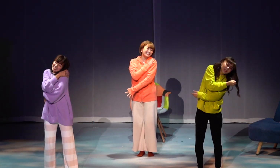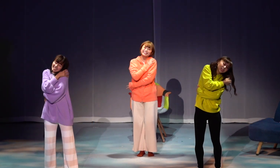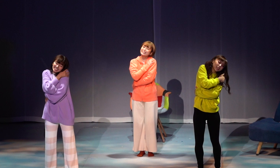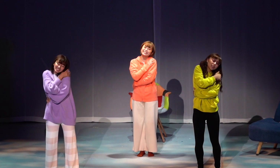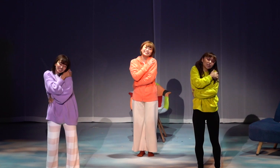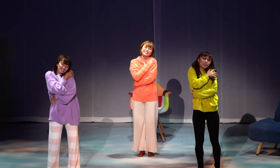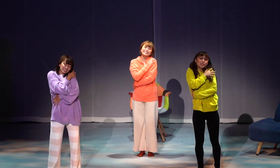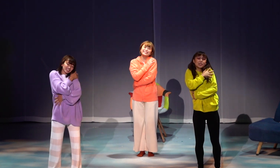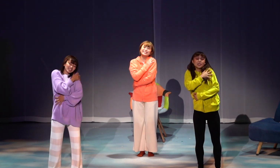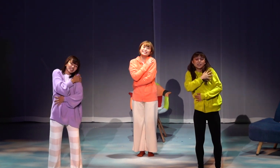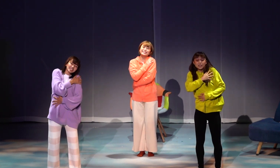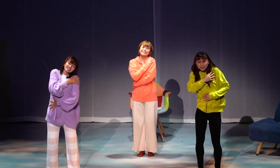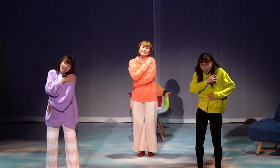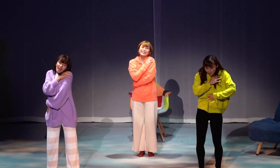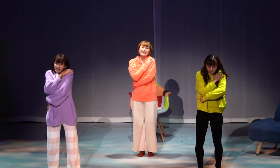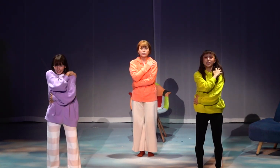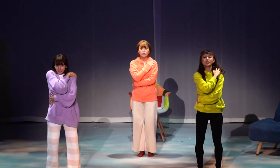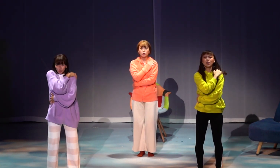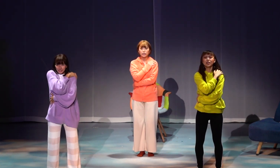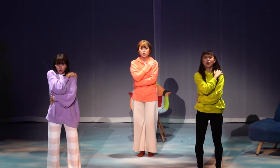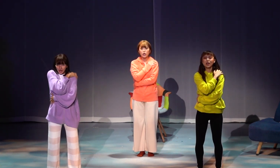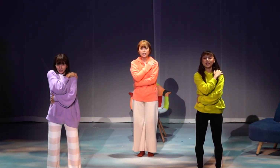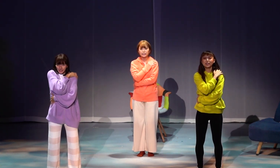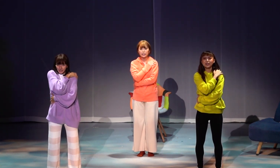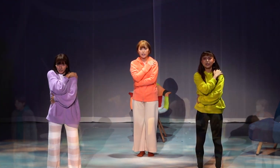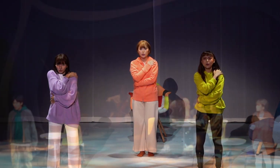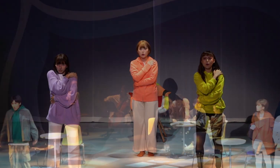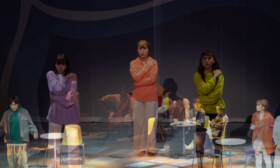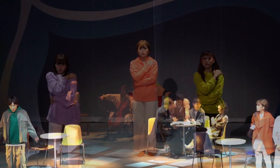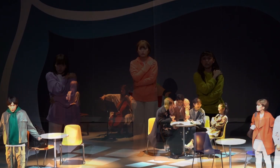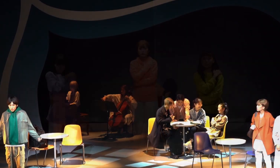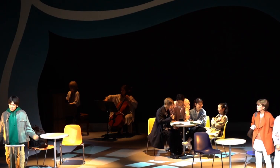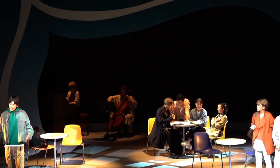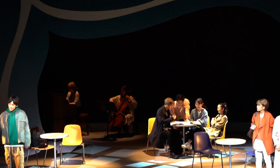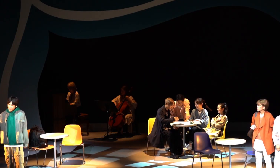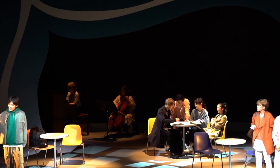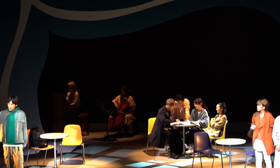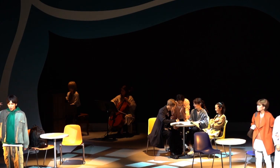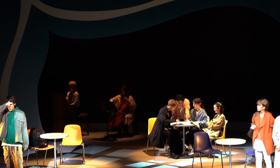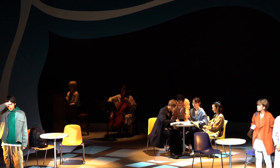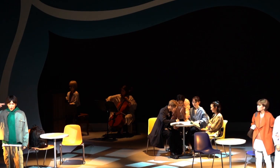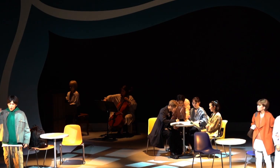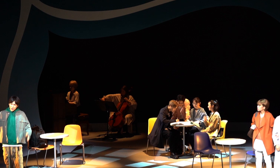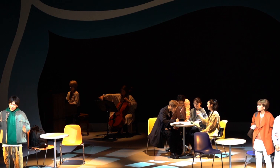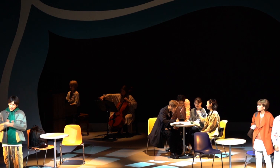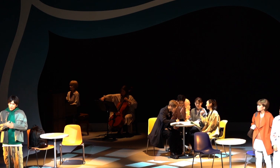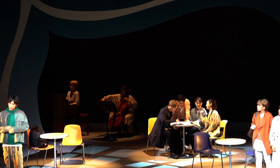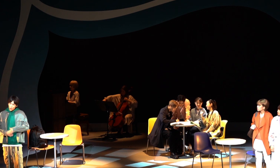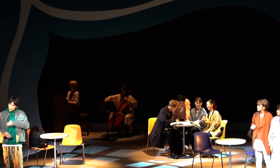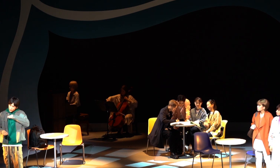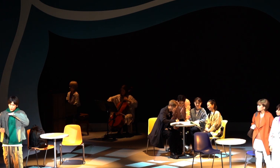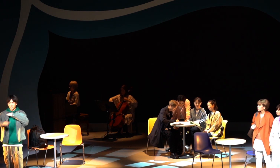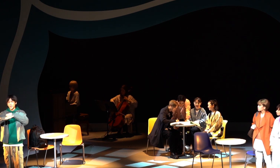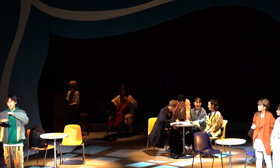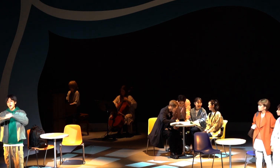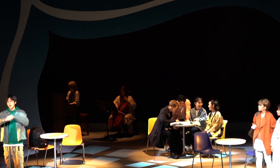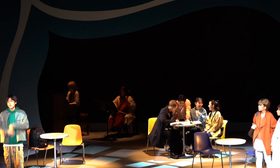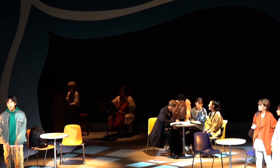い、一人よがりだけど 幼稚園から高校まで同級生は